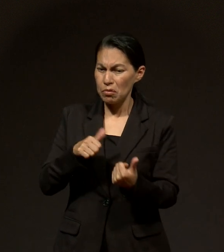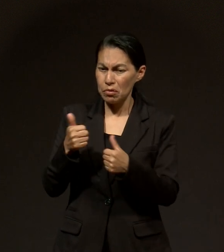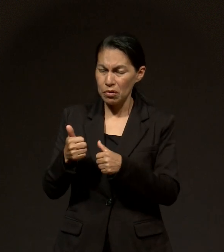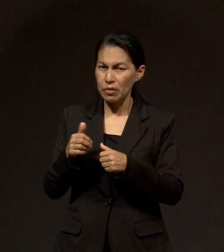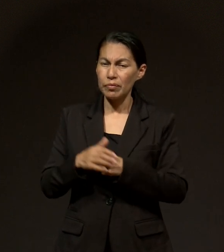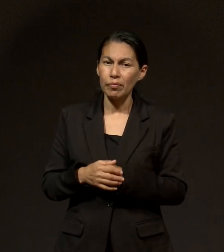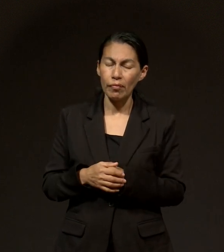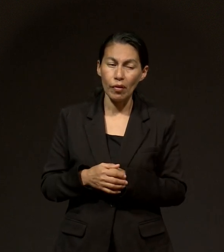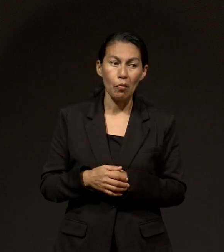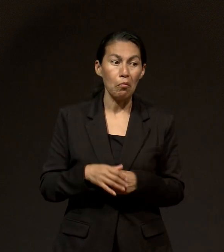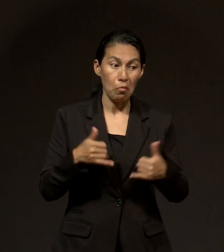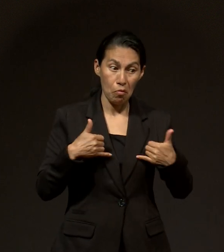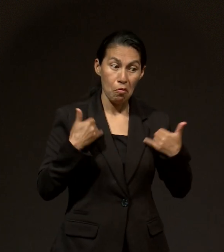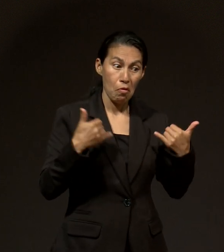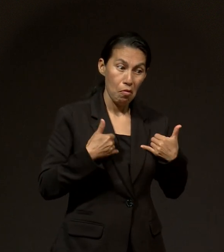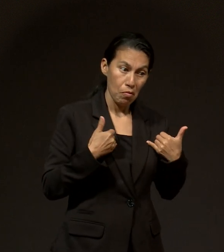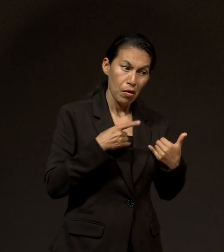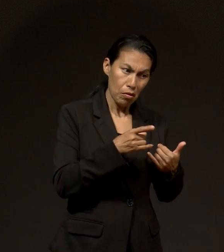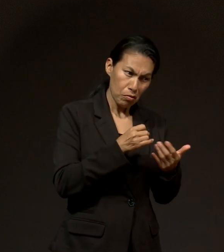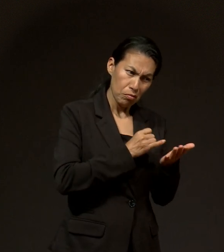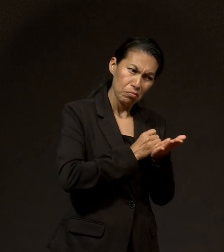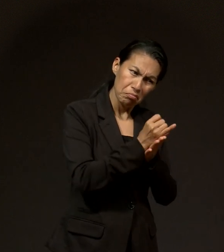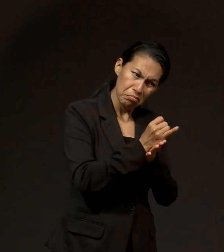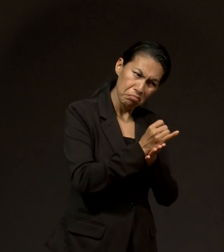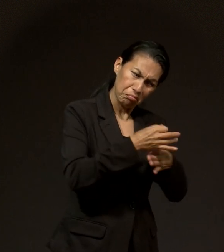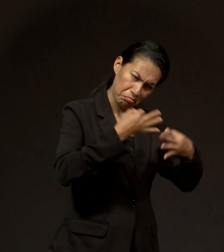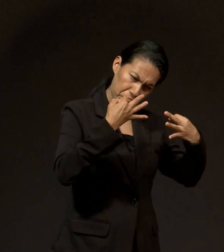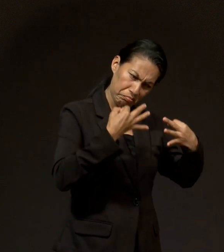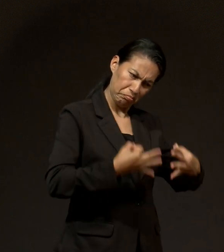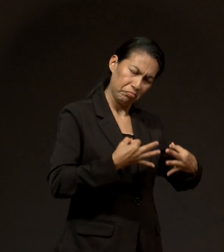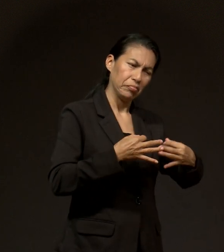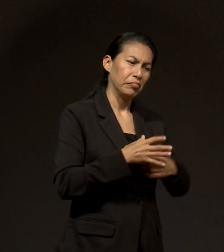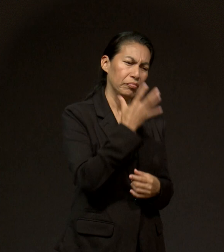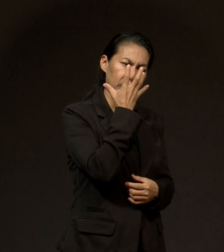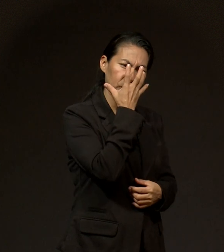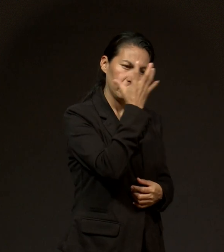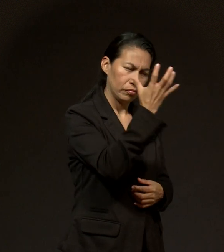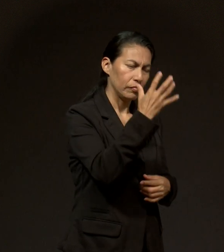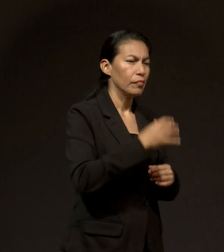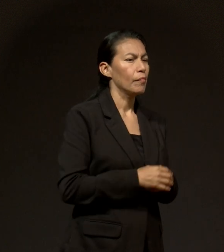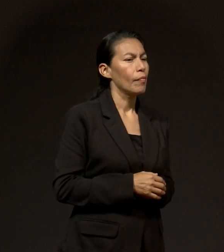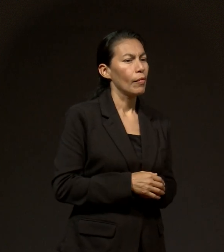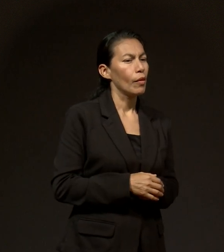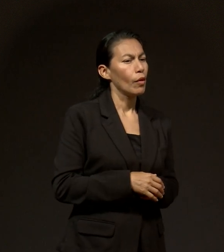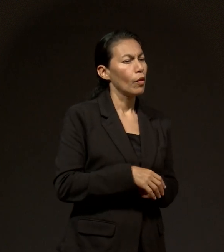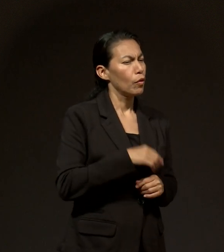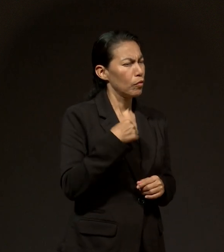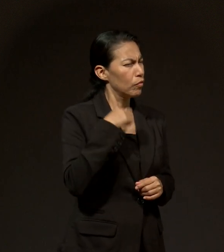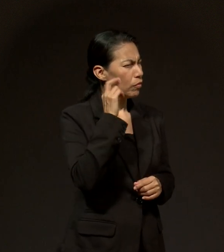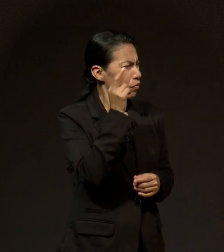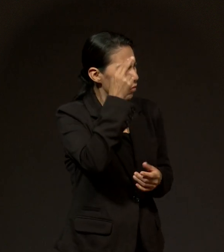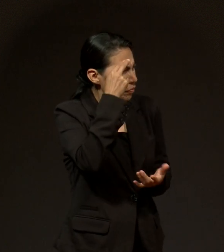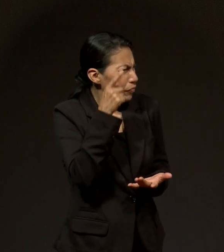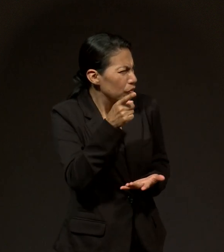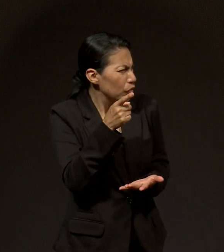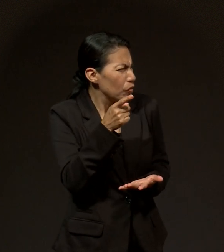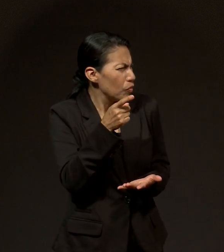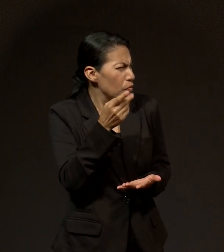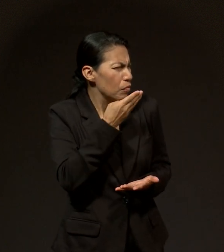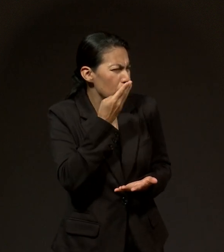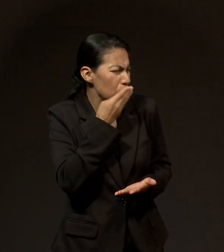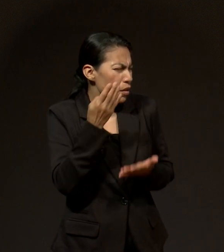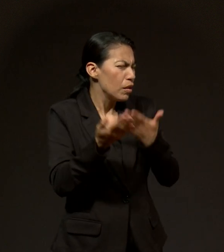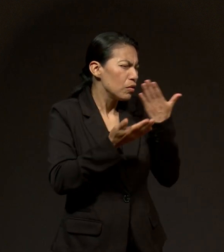joven. Y lo hiciste con mucha convicción, seriedad. Porque cuando estudiabas la